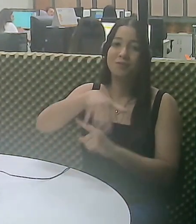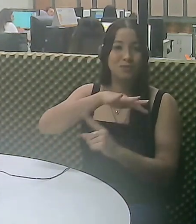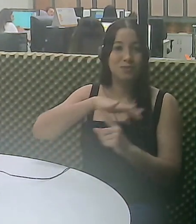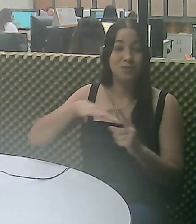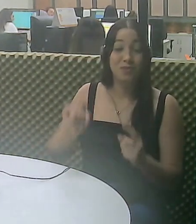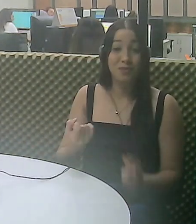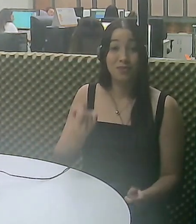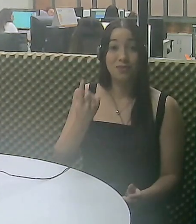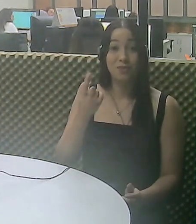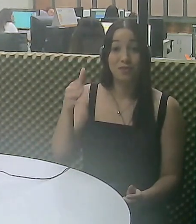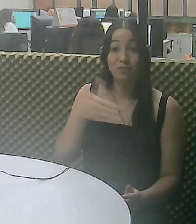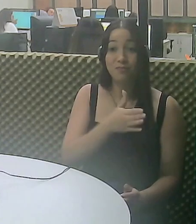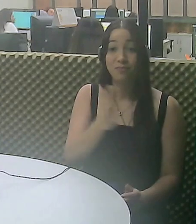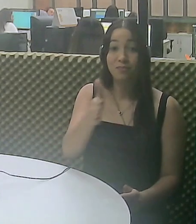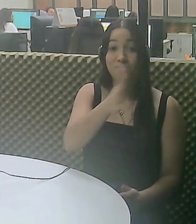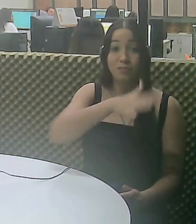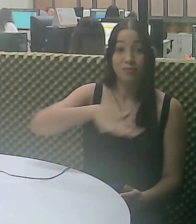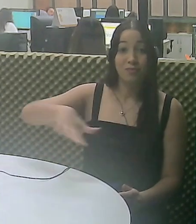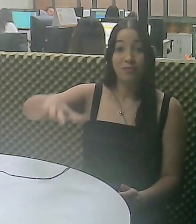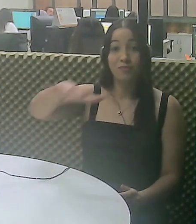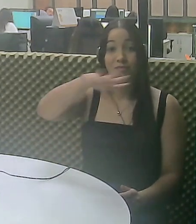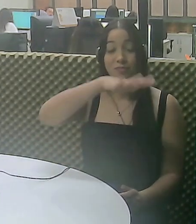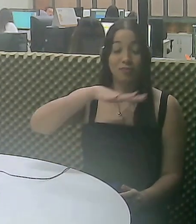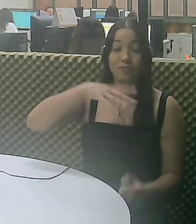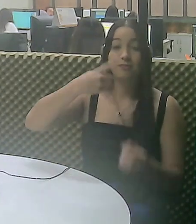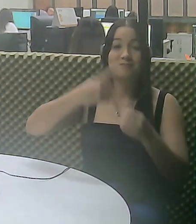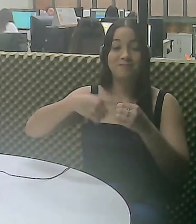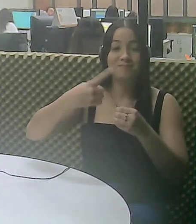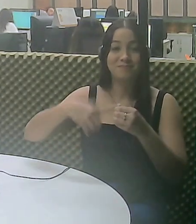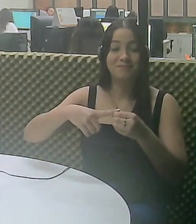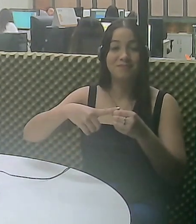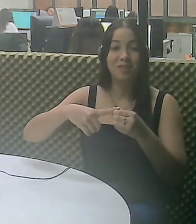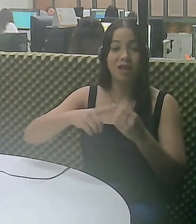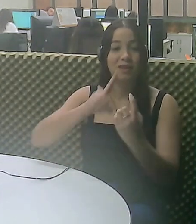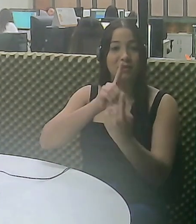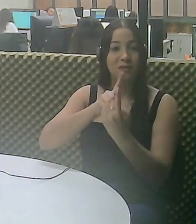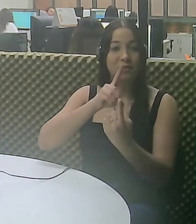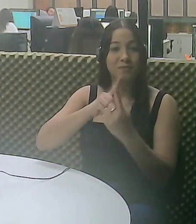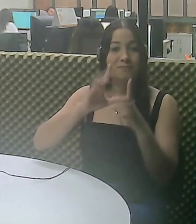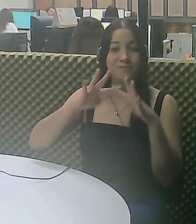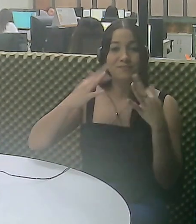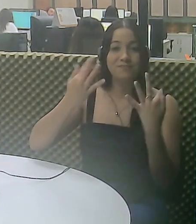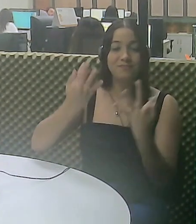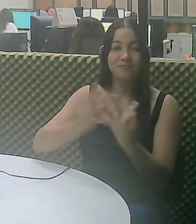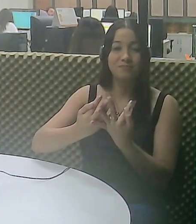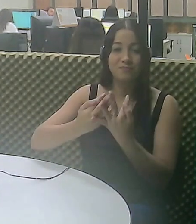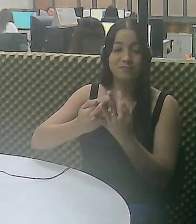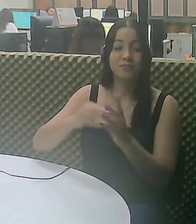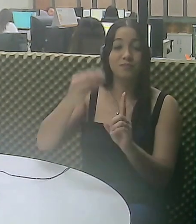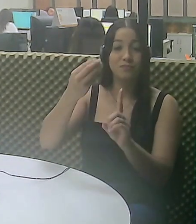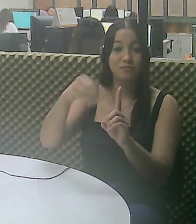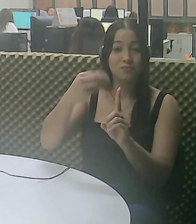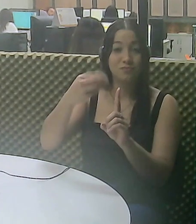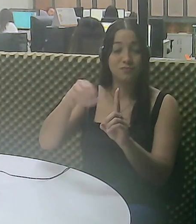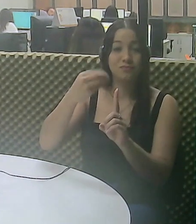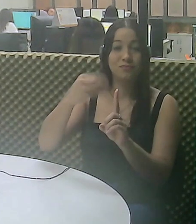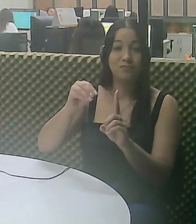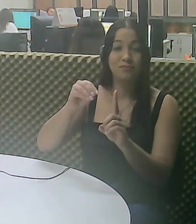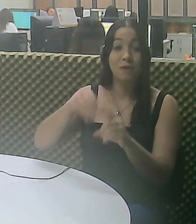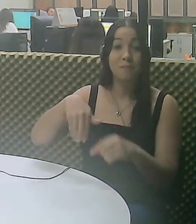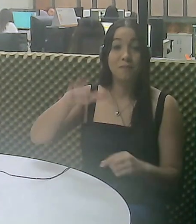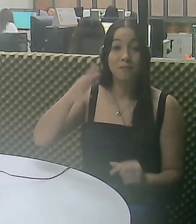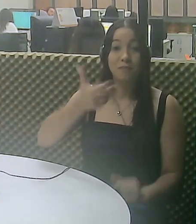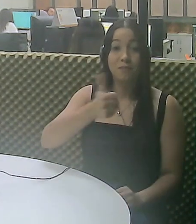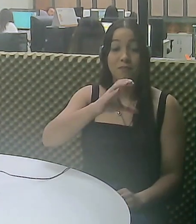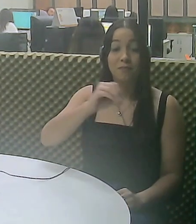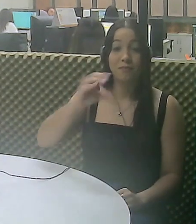Ele percorre as zonas urbana e rural, loteamentos e assentamentos, prestando atendimento para famílias em situação de vulnerabilidade. Foram mais de